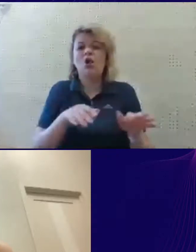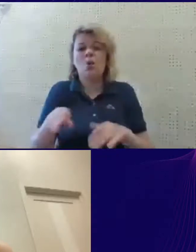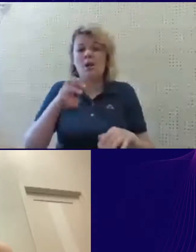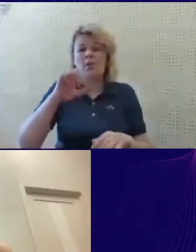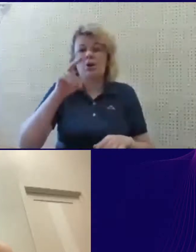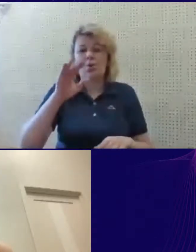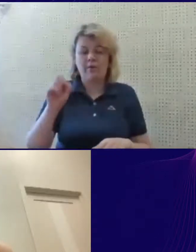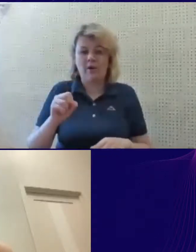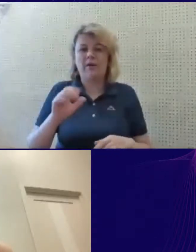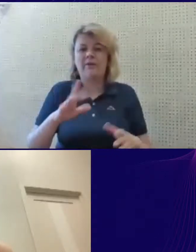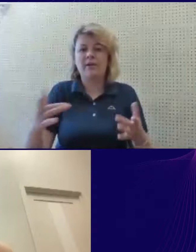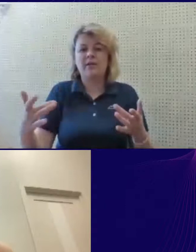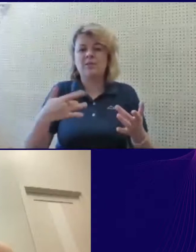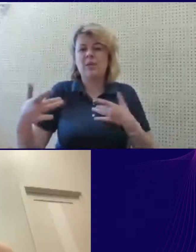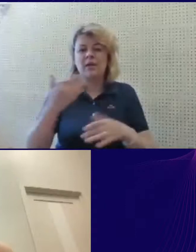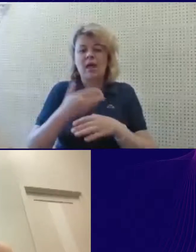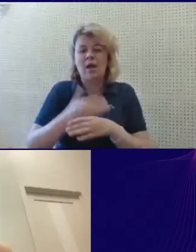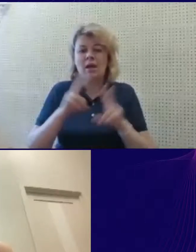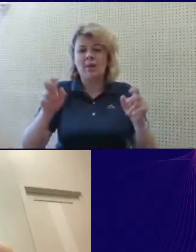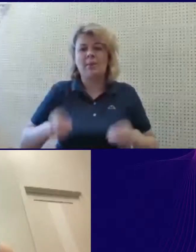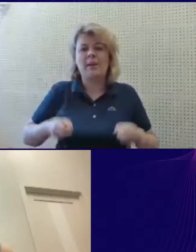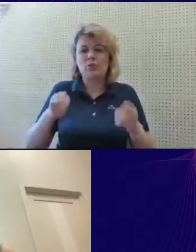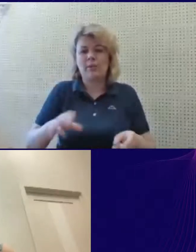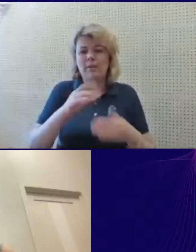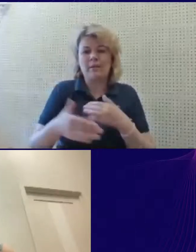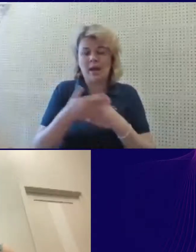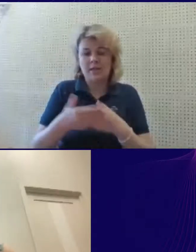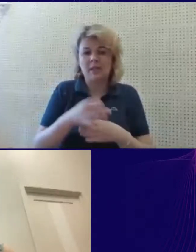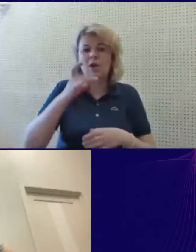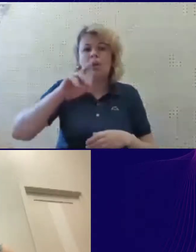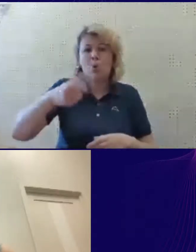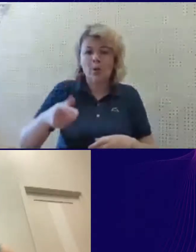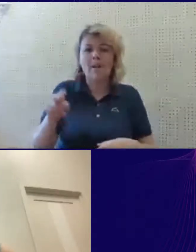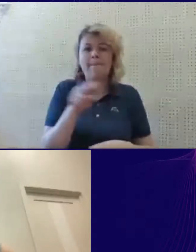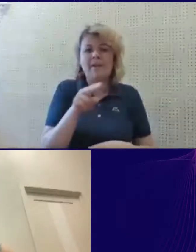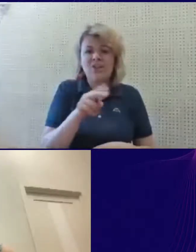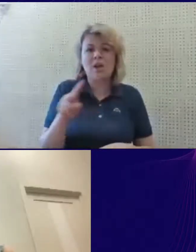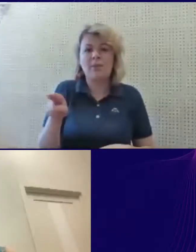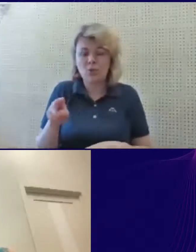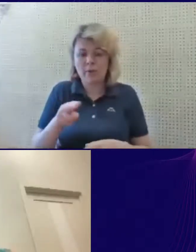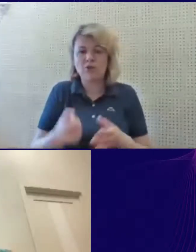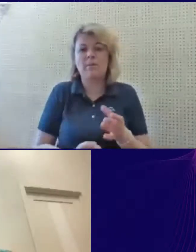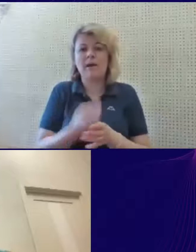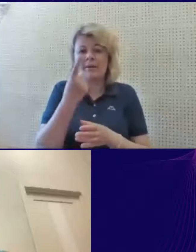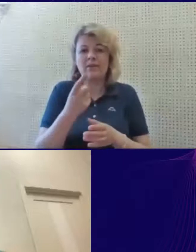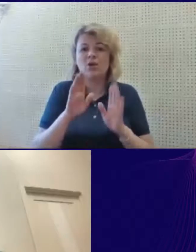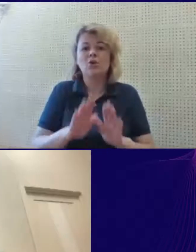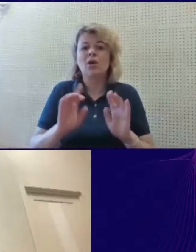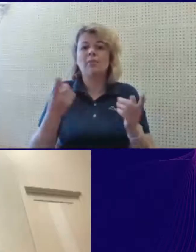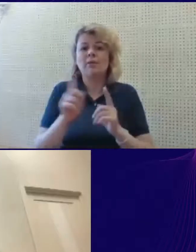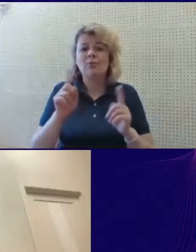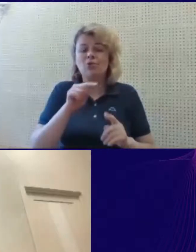по Достоевскому «Преступление и наказание», роль Порфирия Петровича родилась только потому, что он увидел слово «геморрой»